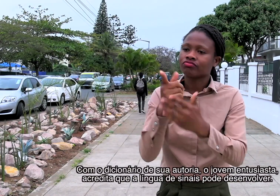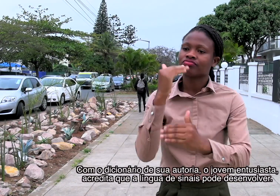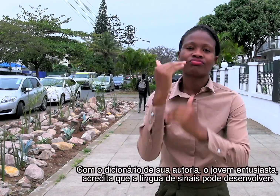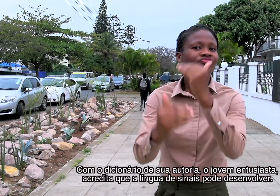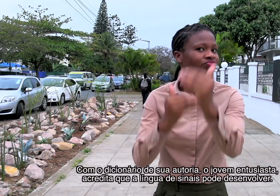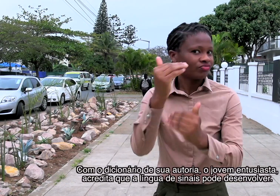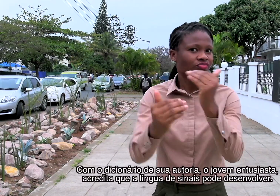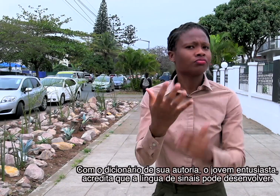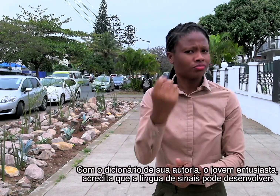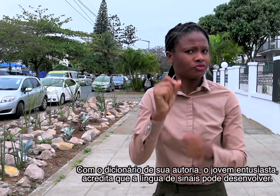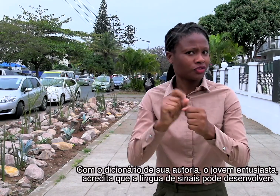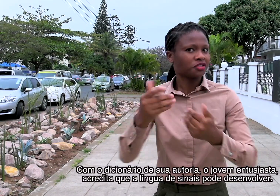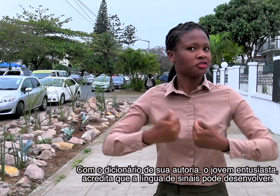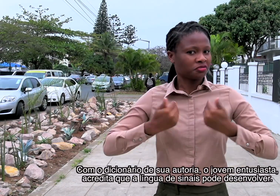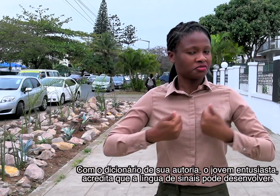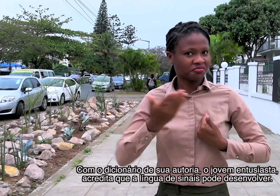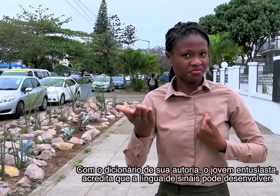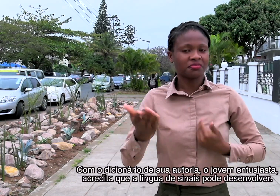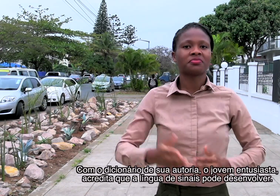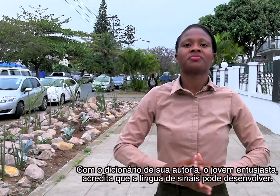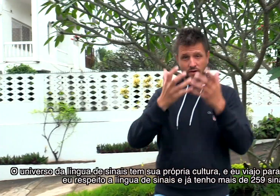pode desenvolver.